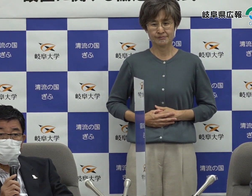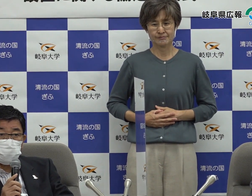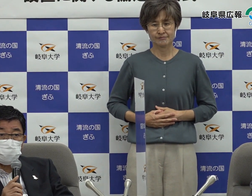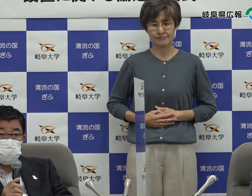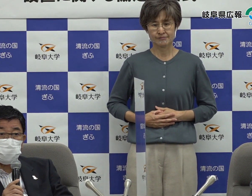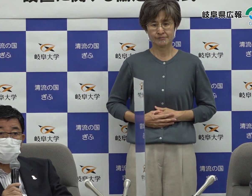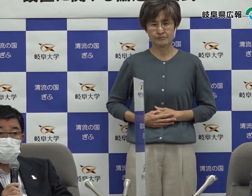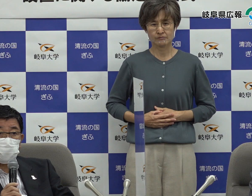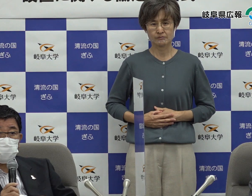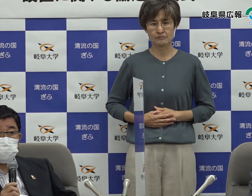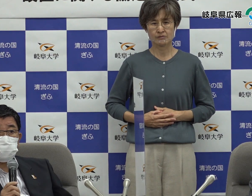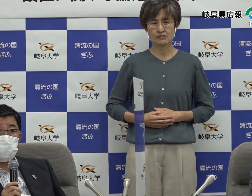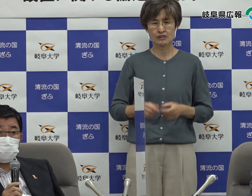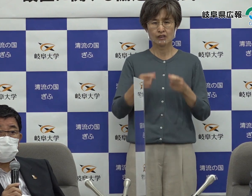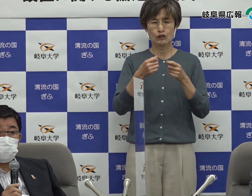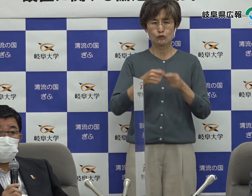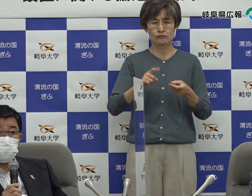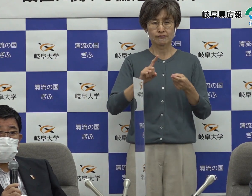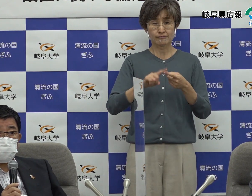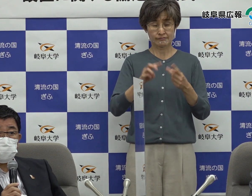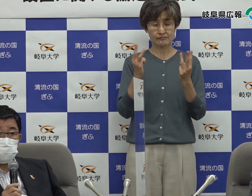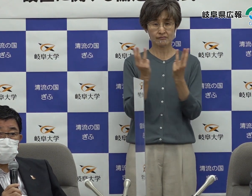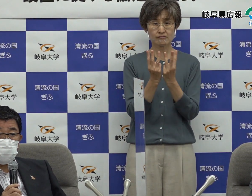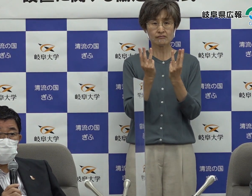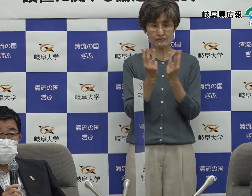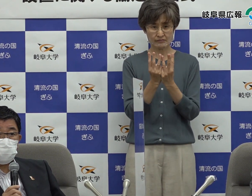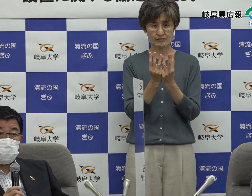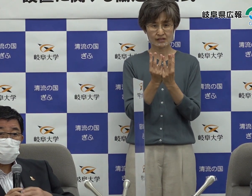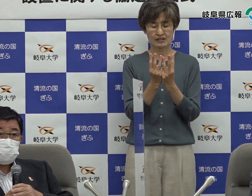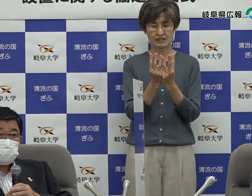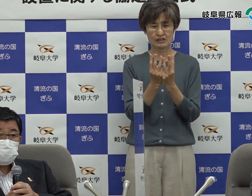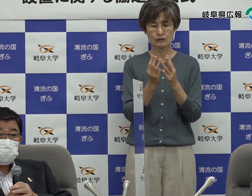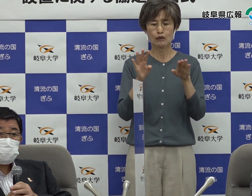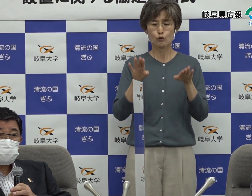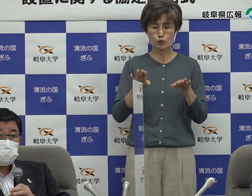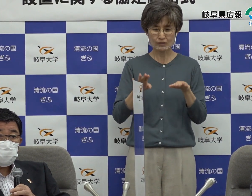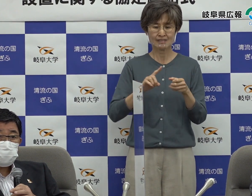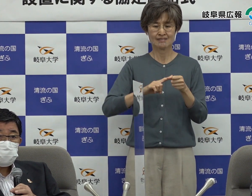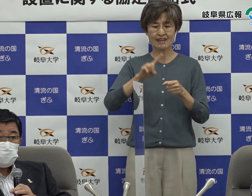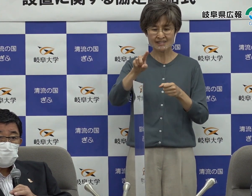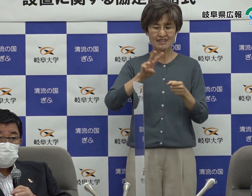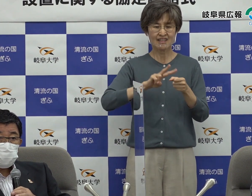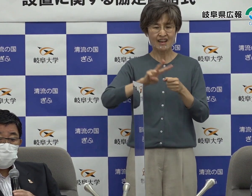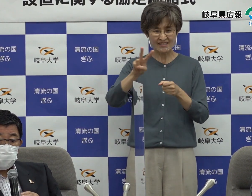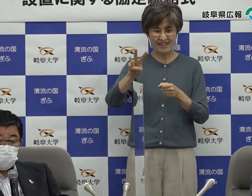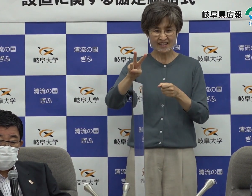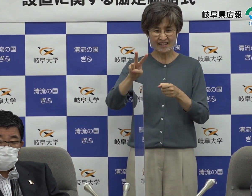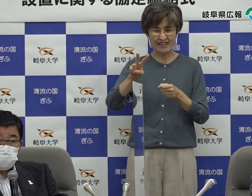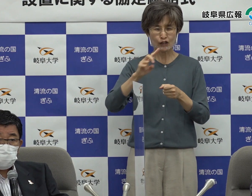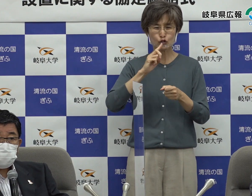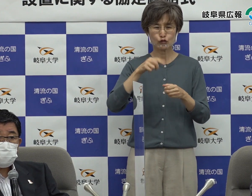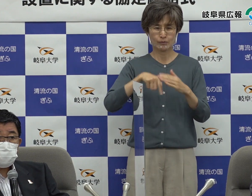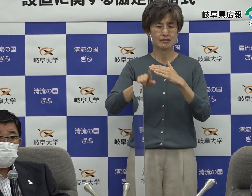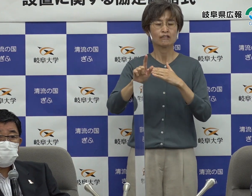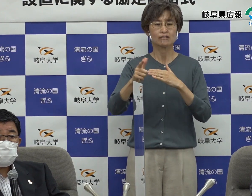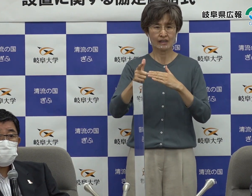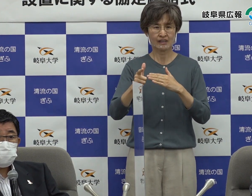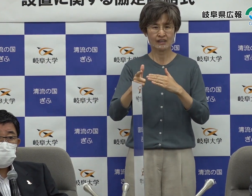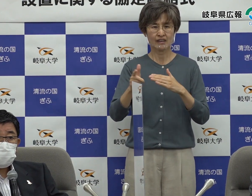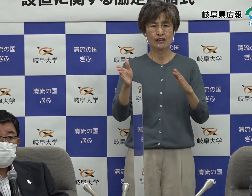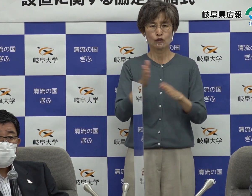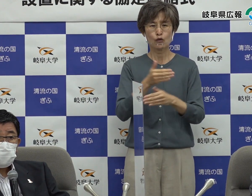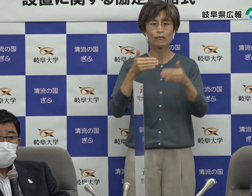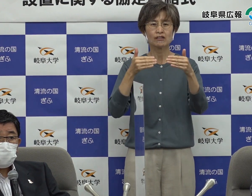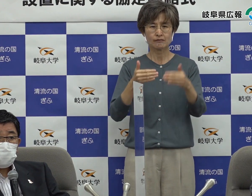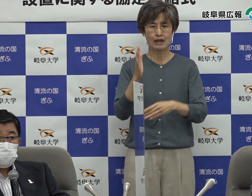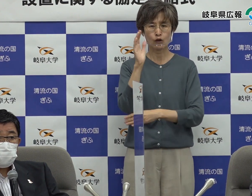まだその具体的になんか数字的に今年来年再来年ということではなしに、まず当面この講座設置の目標とし